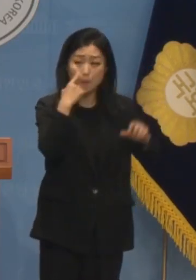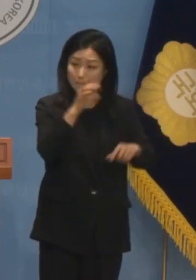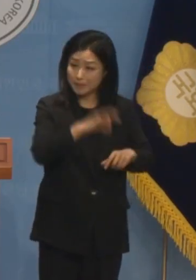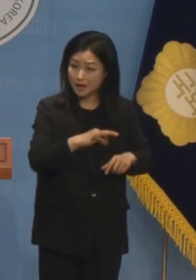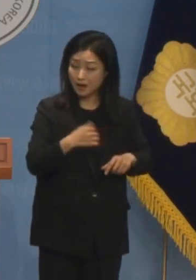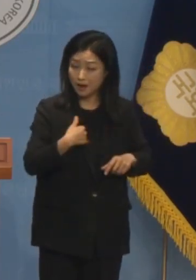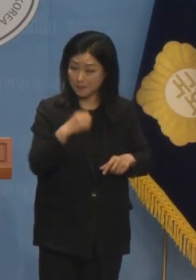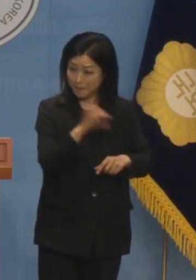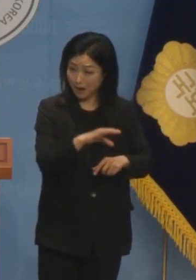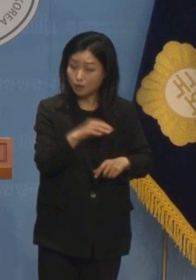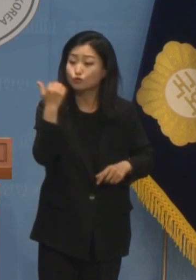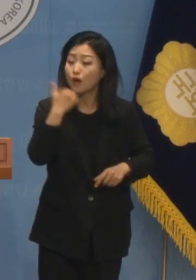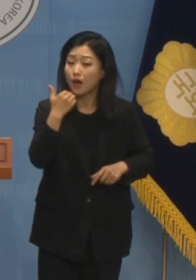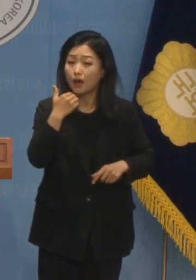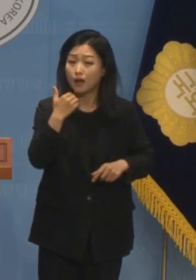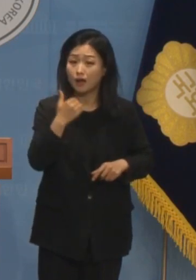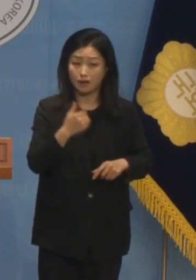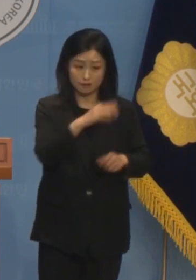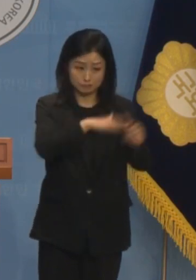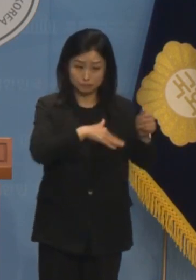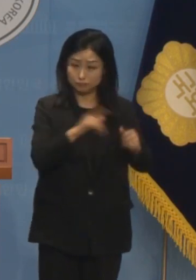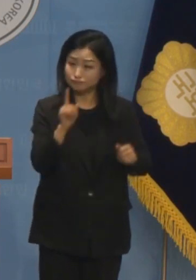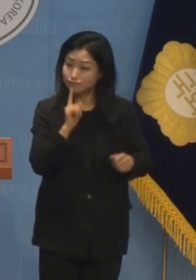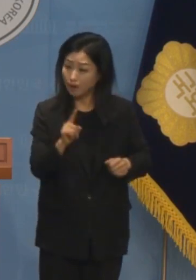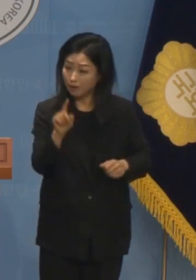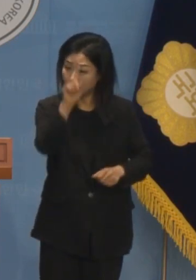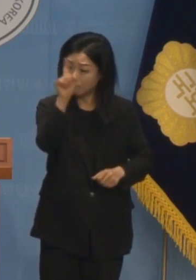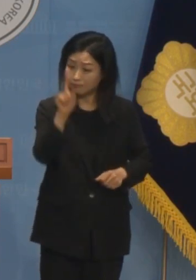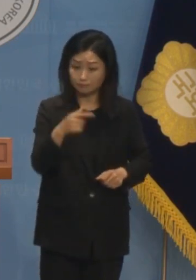비하하거나 인격을 모독한 발언입니까?